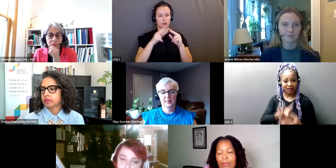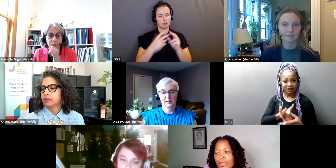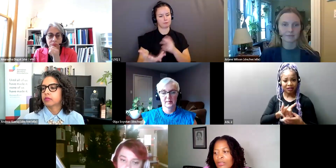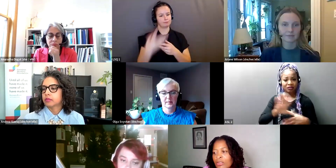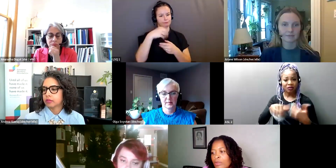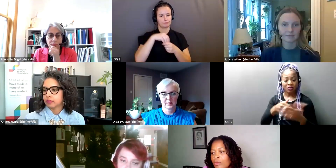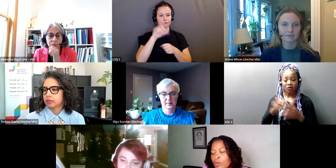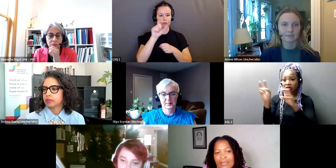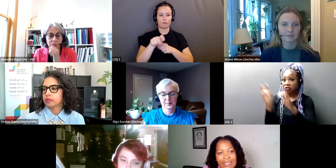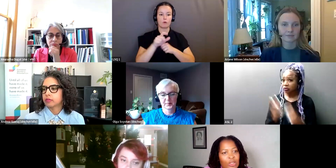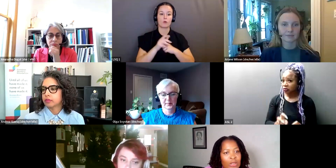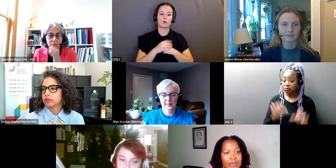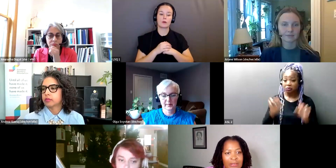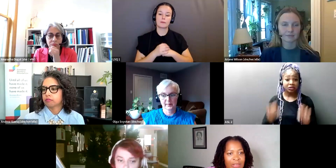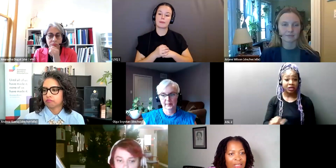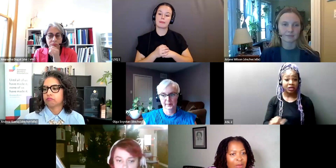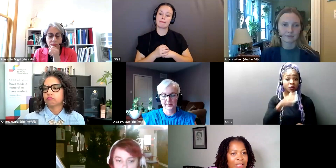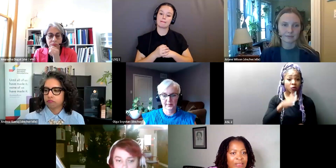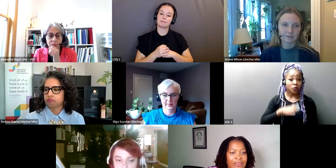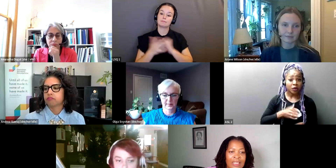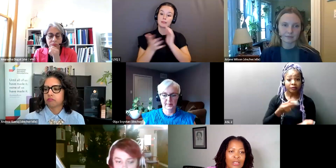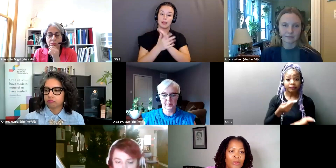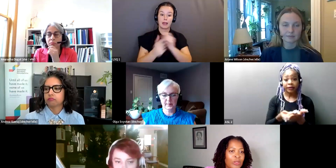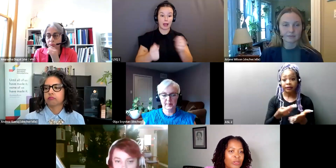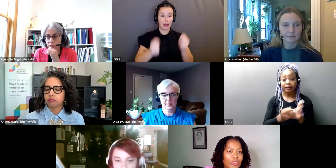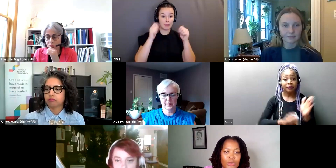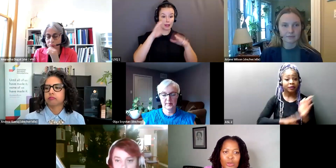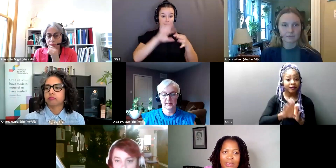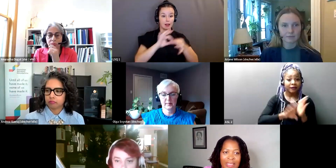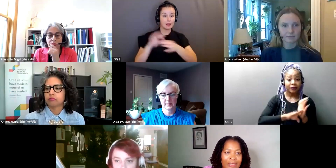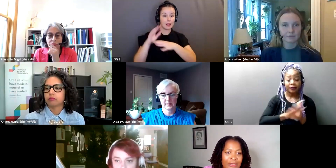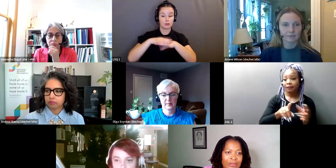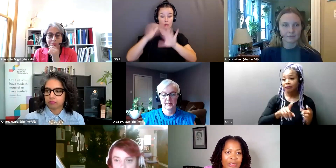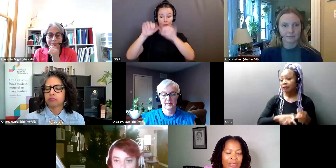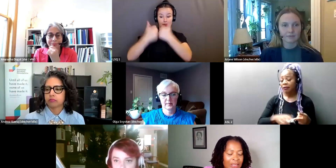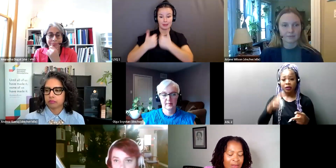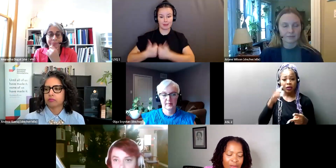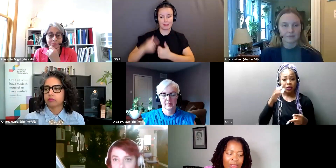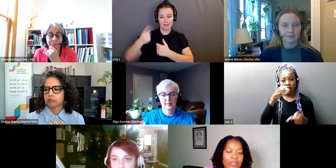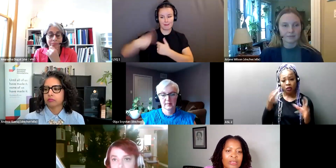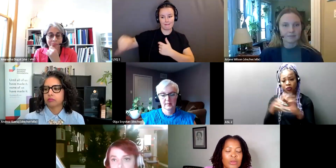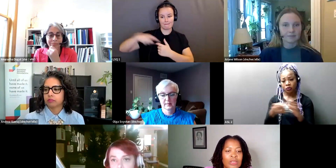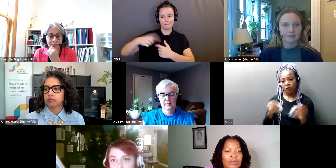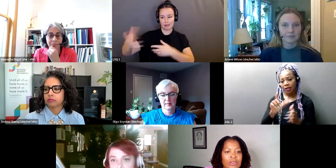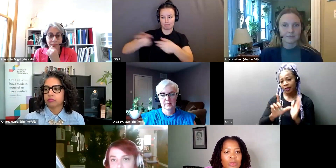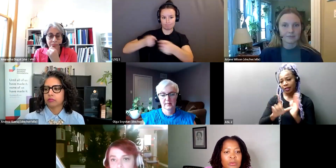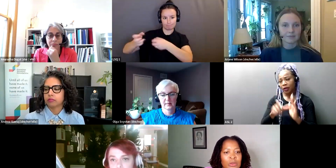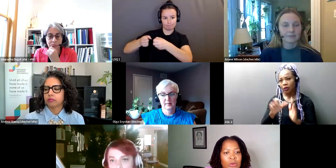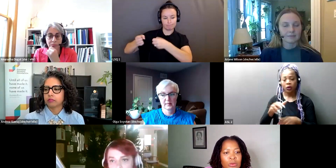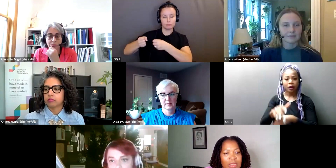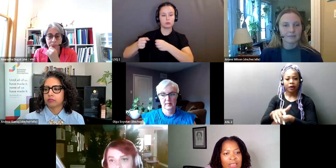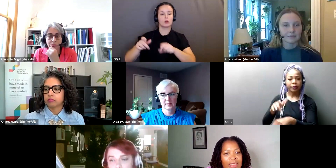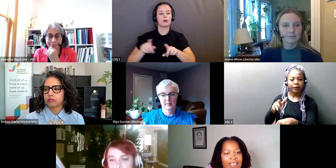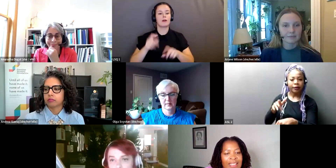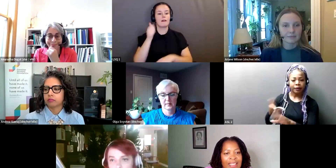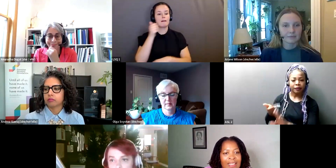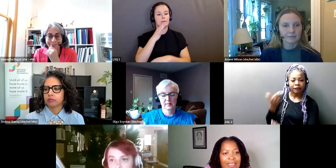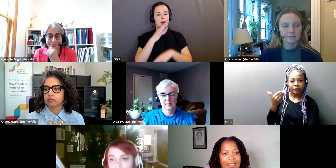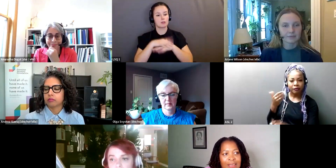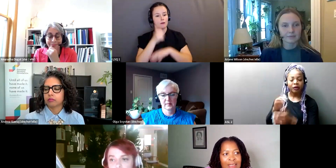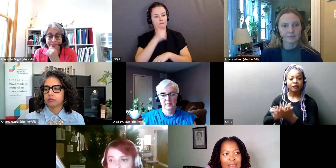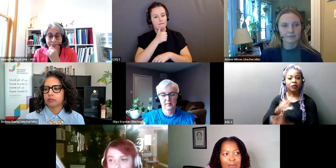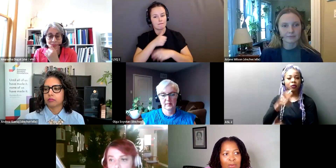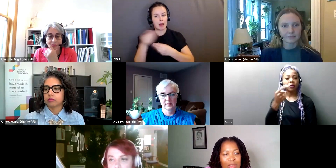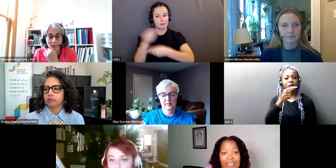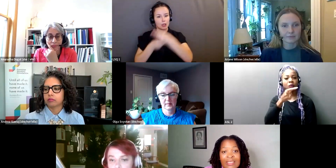Nous allons chercher une expertise clé par rapport aux enjeux que nous abordons, les femmes et l'économie, les